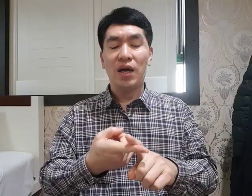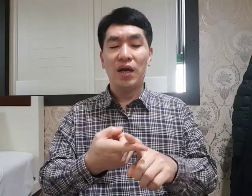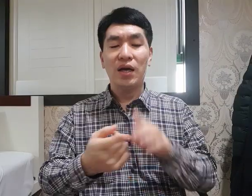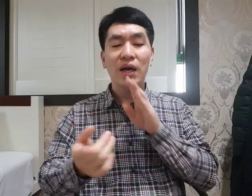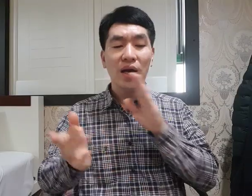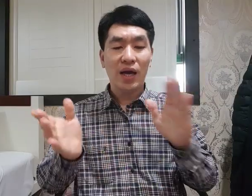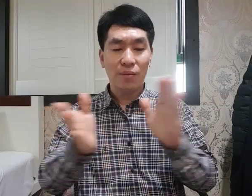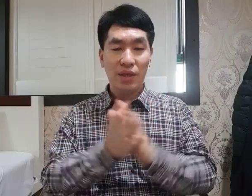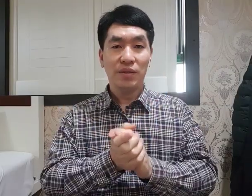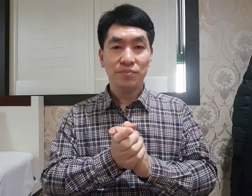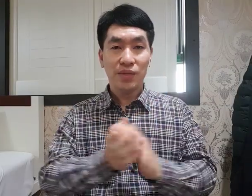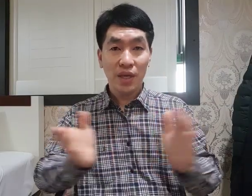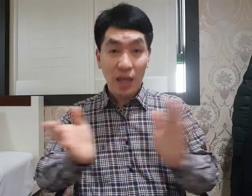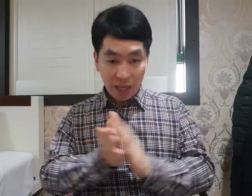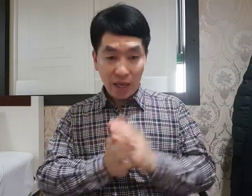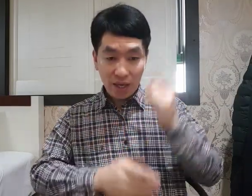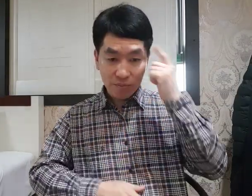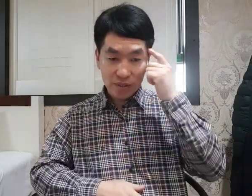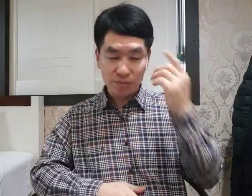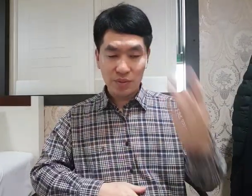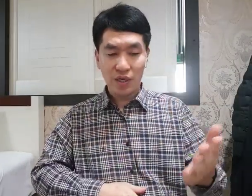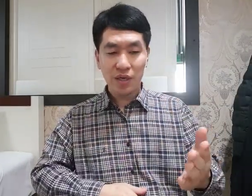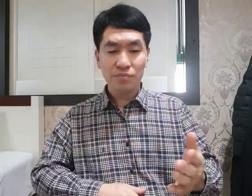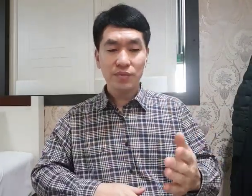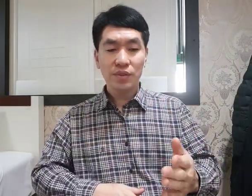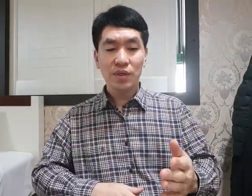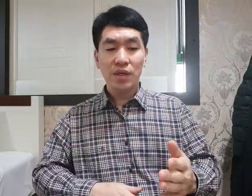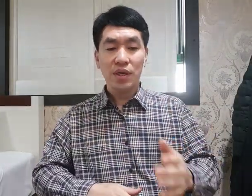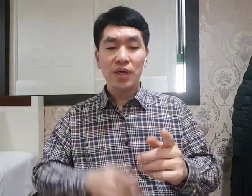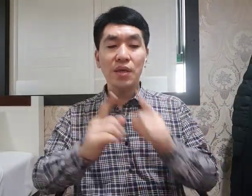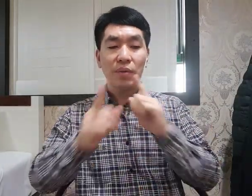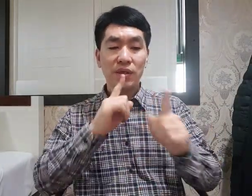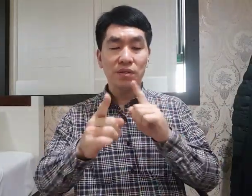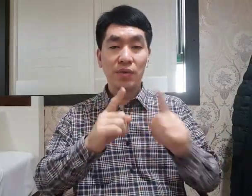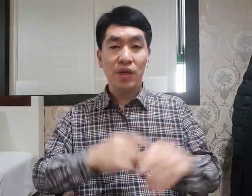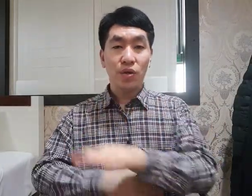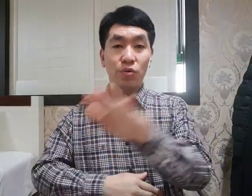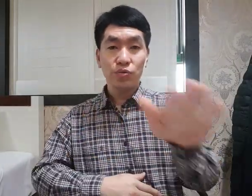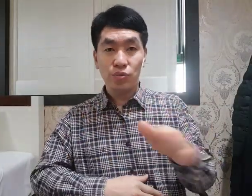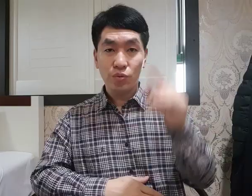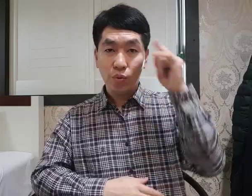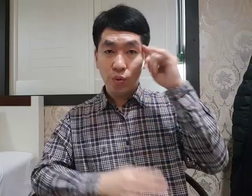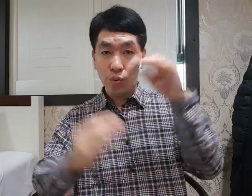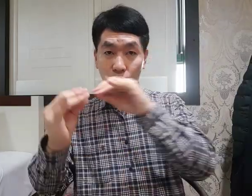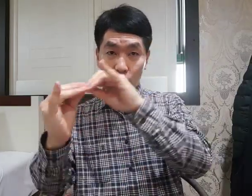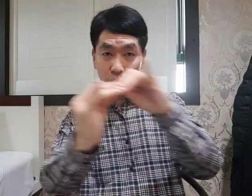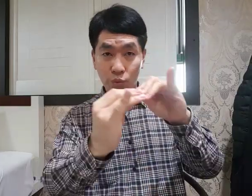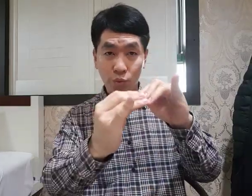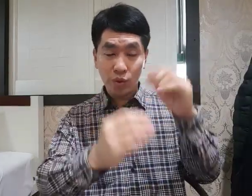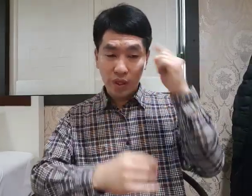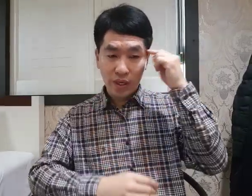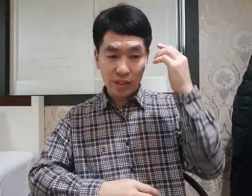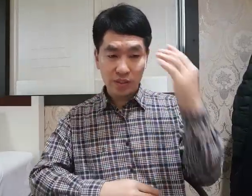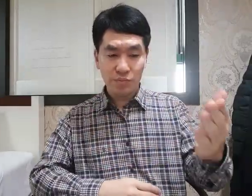마땅하도다. 아멘. 아멘이십니까? 이 말씀에 여러분들도